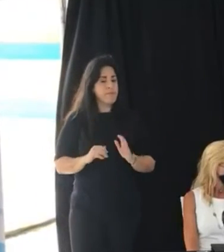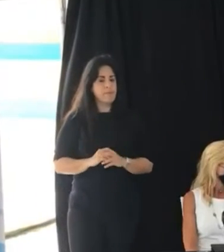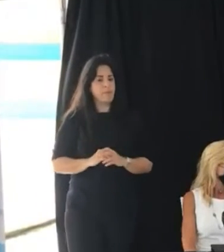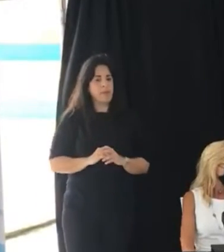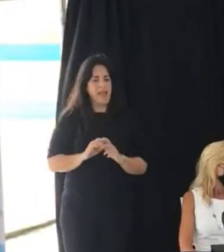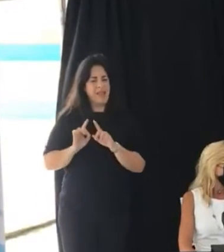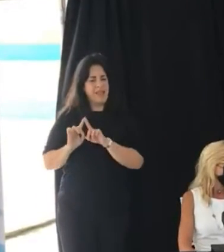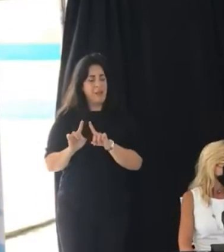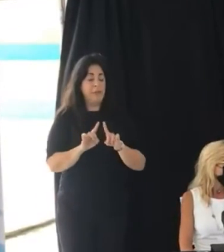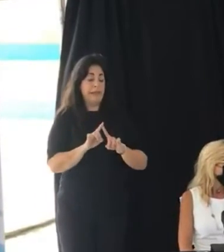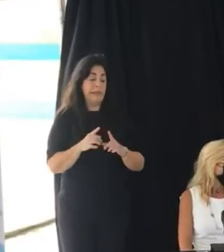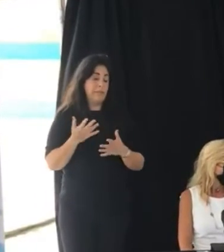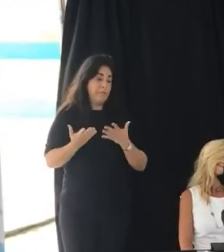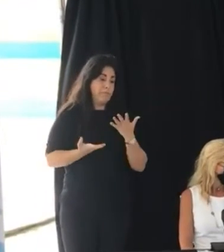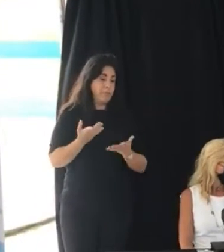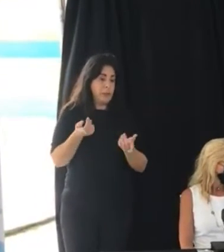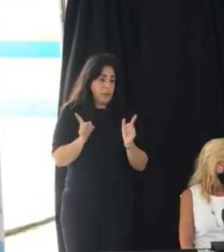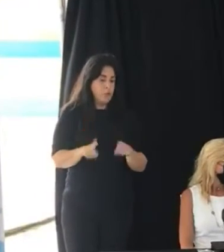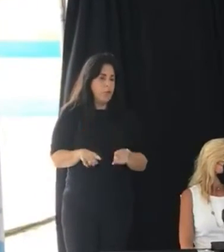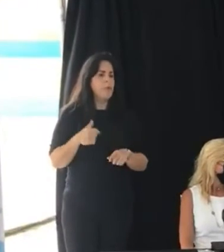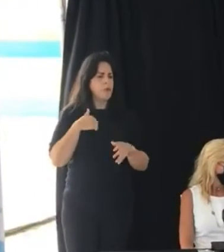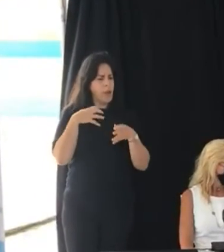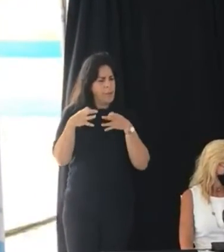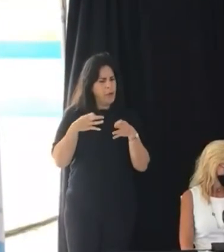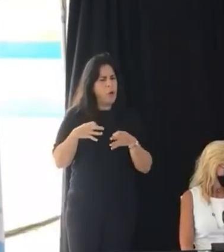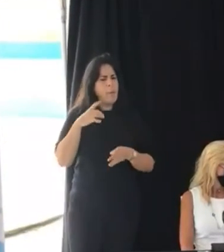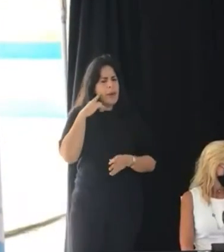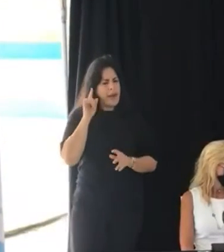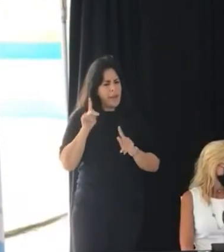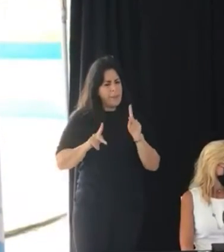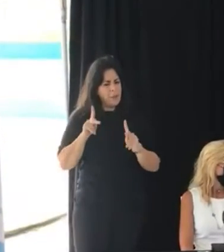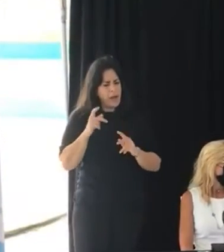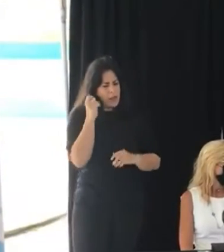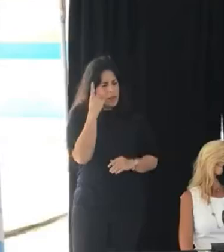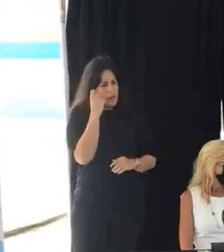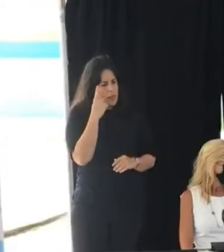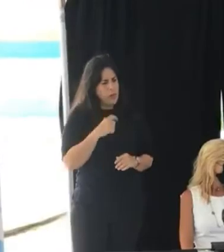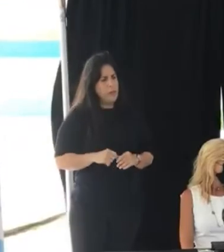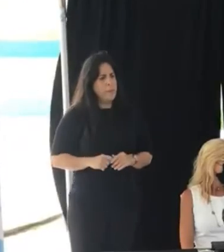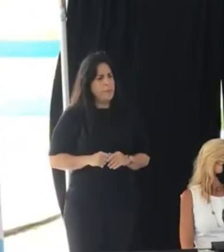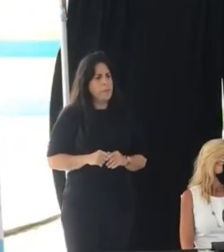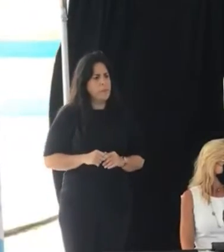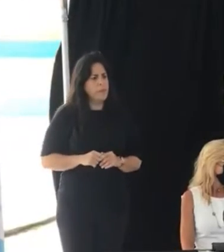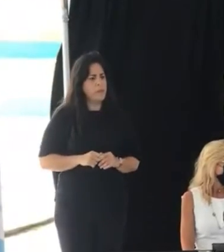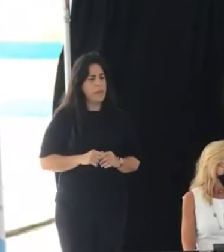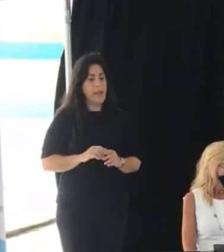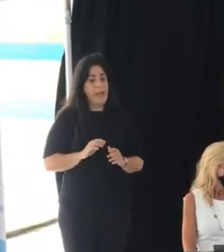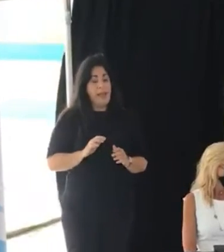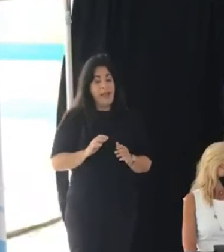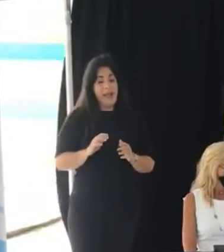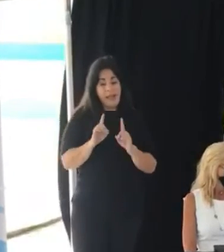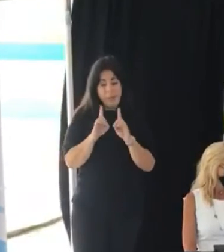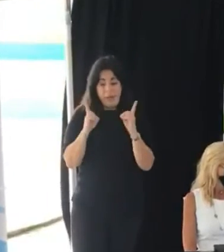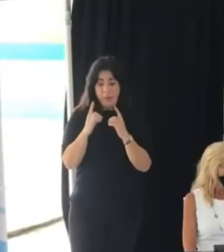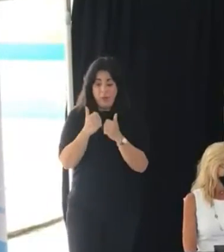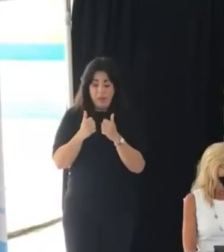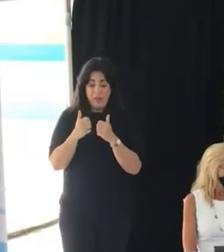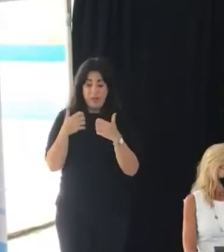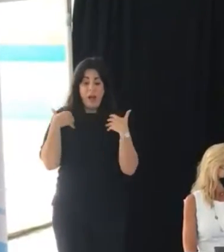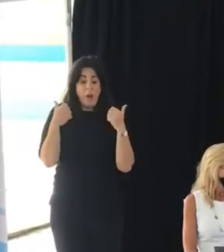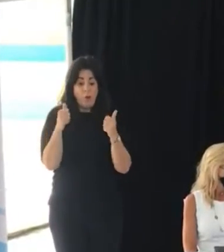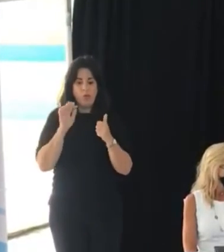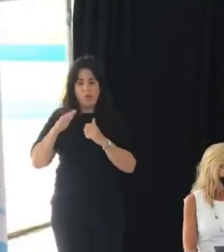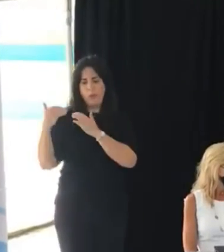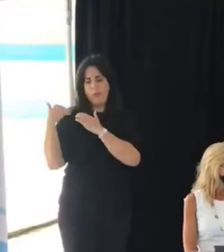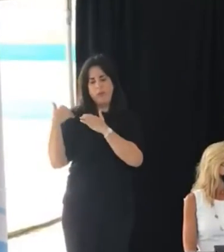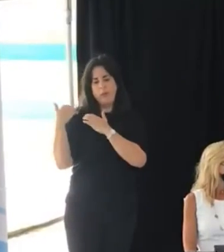hubo varios factores, ¿verdad? Y voy a explicar quizás para que la gente entienda cuál es el rol del Departamento de Salud y cuál es el rol de un